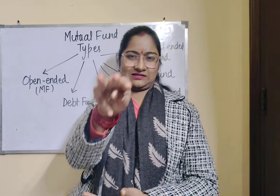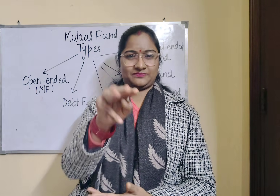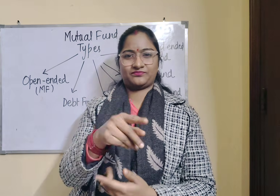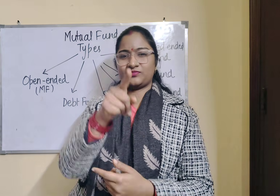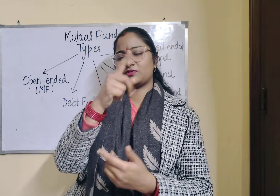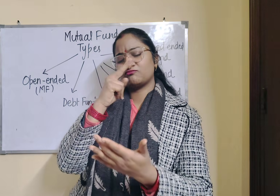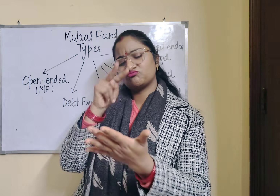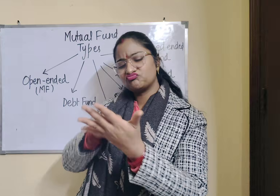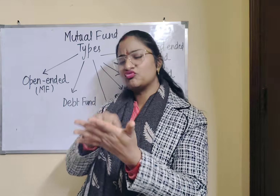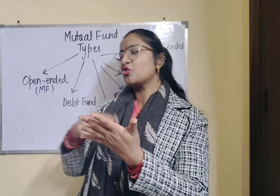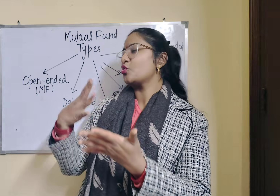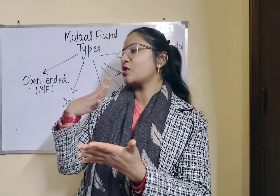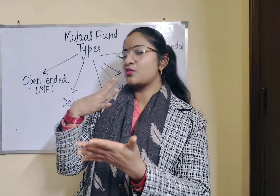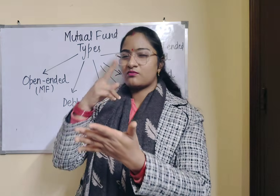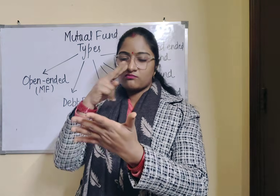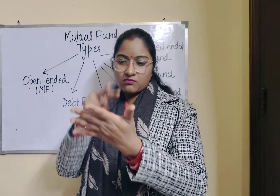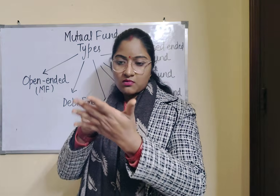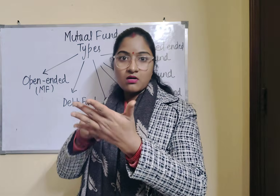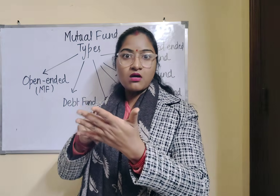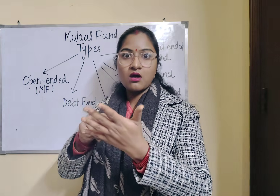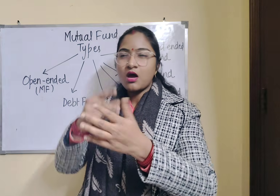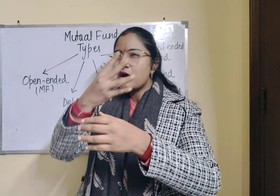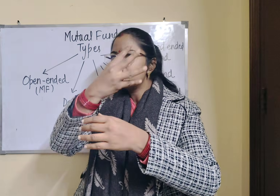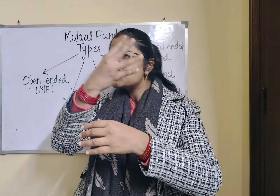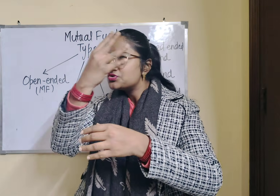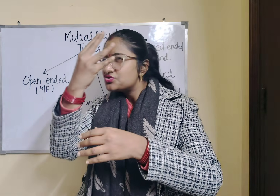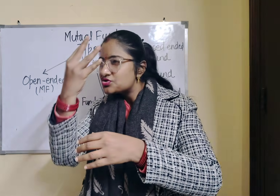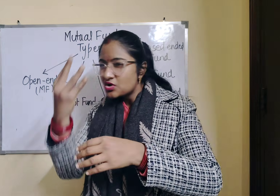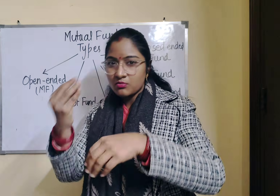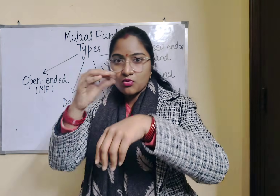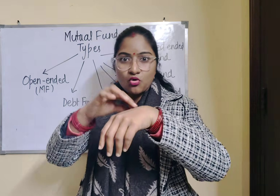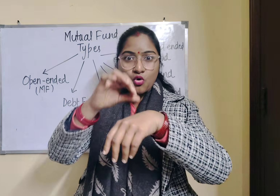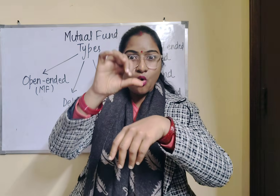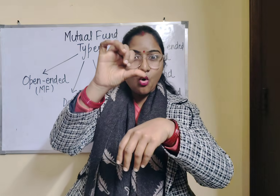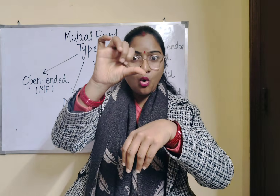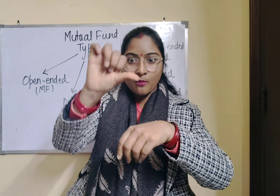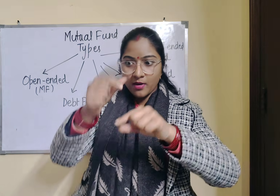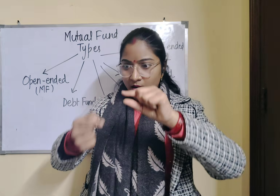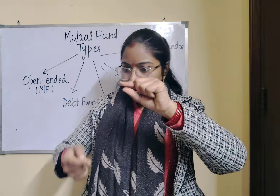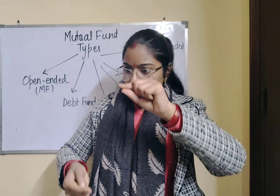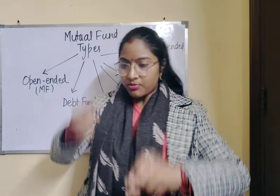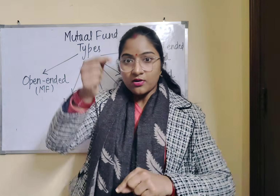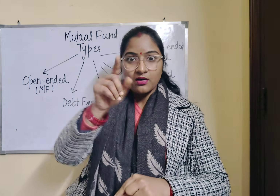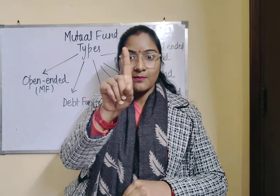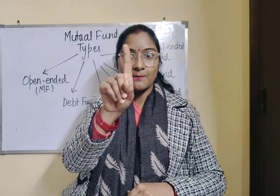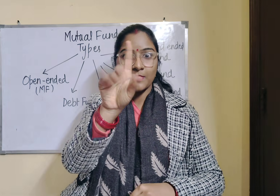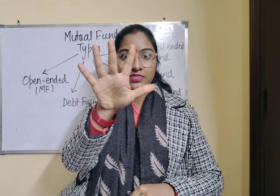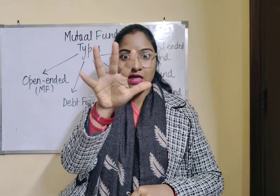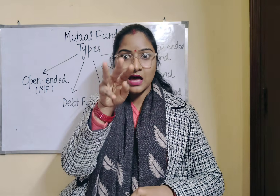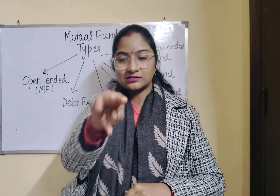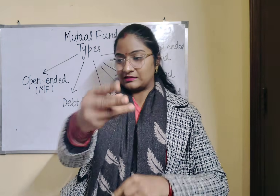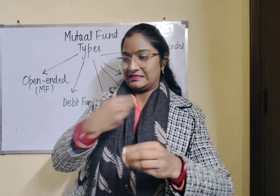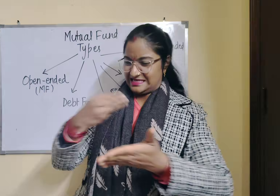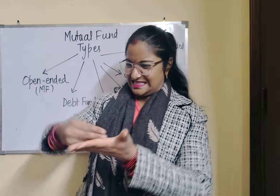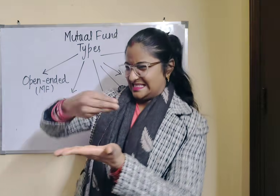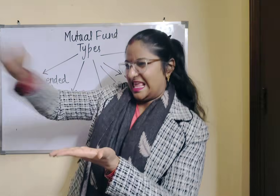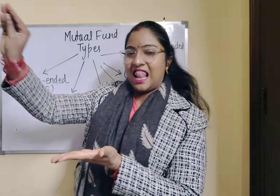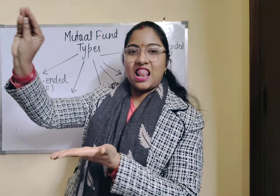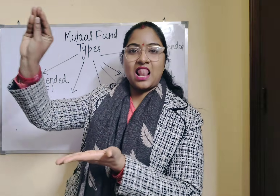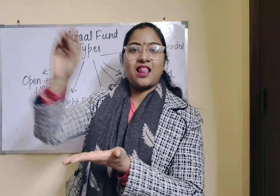कभी 10,000 इन्वेस्ट किया, आप अभी वेट कर रहे हैं, जैसी मार्केट शाम आते आते, चाहे रात के 9 बज रहे हो, वो मार्केट